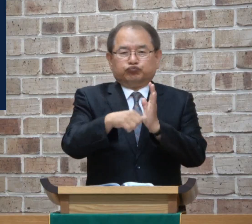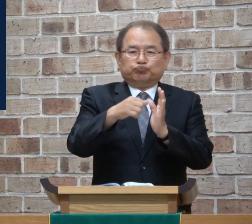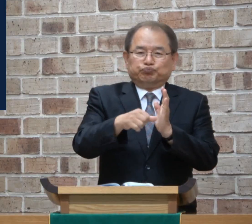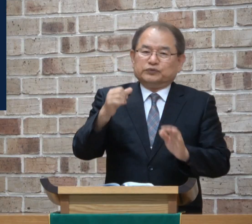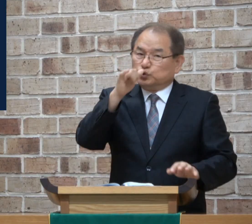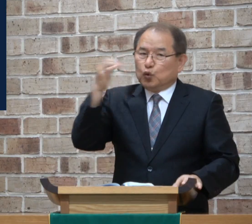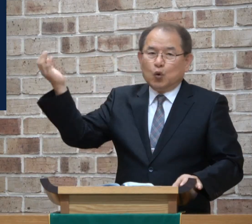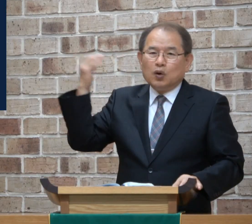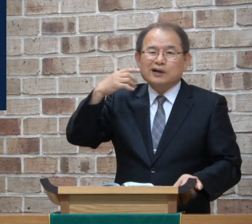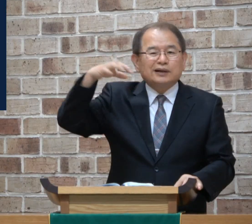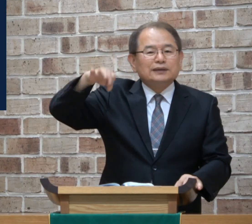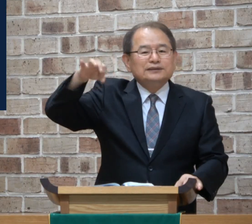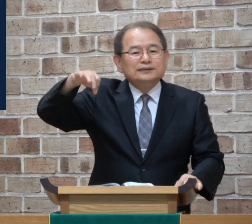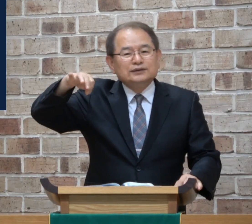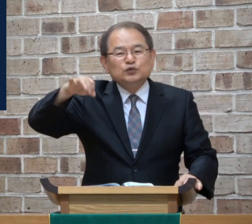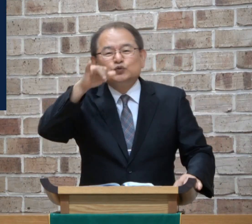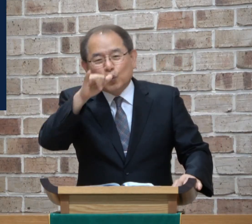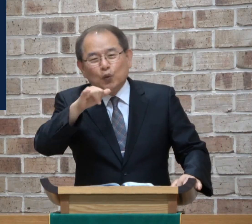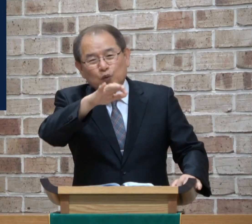진품이 있습니다. 그리고 짝퉁이 있습니다.